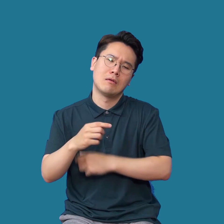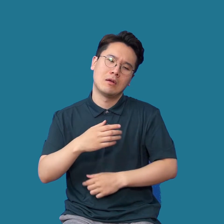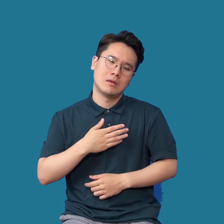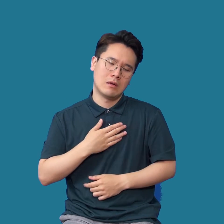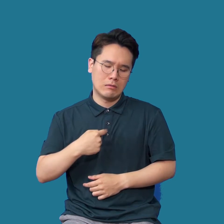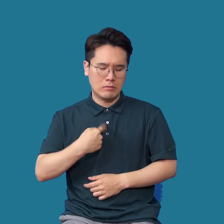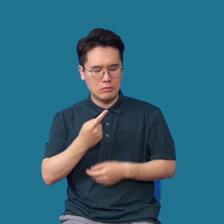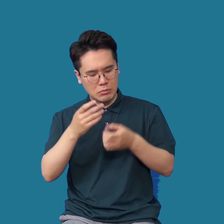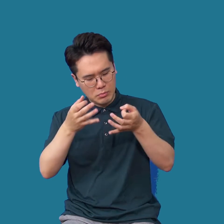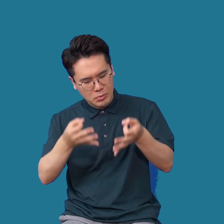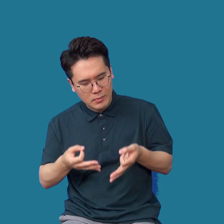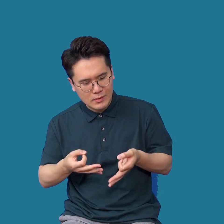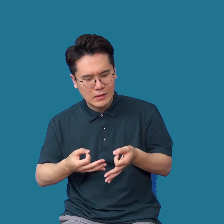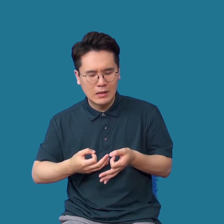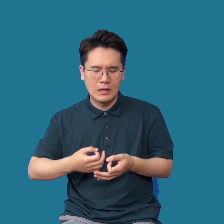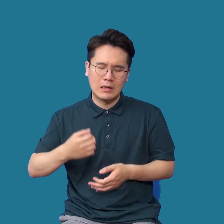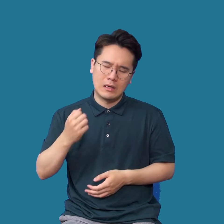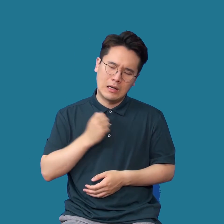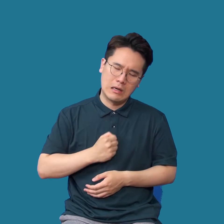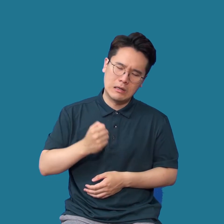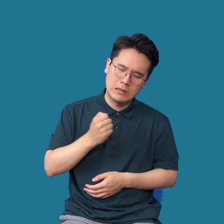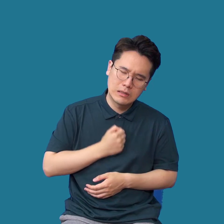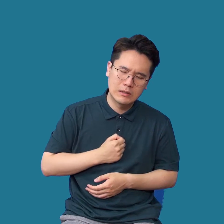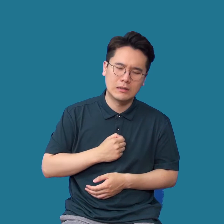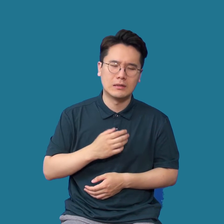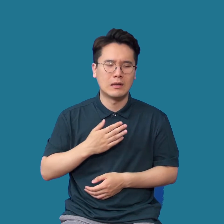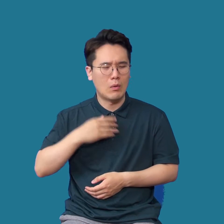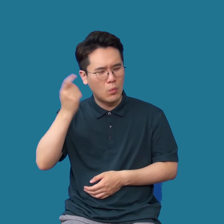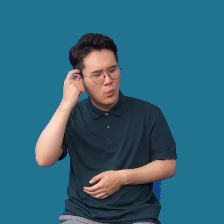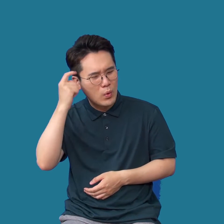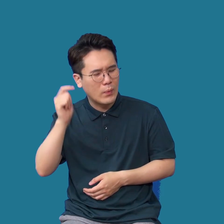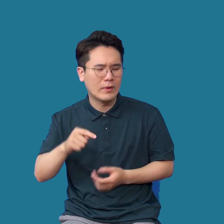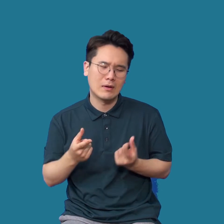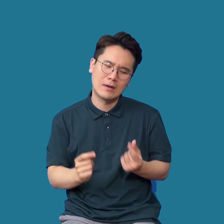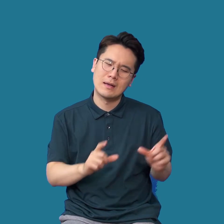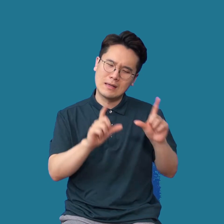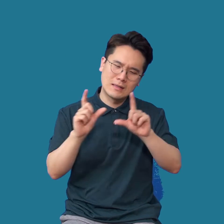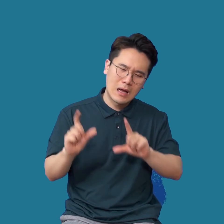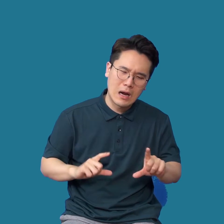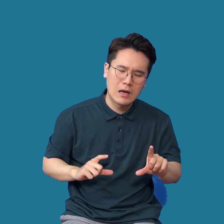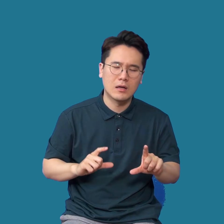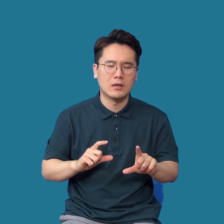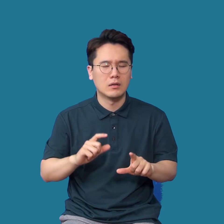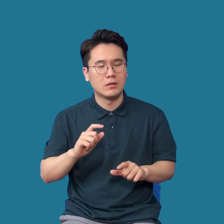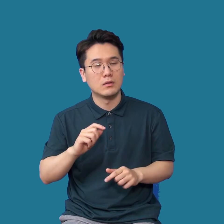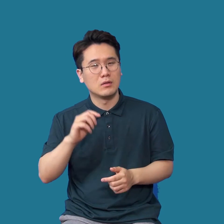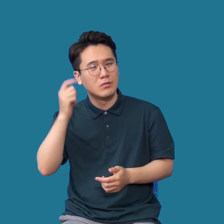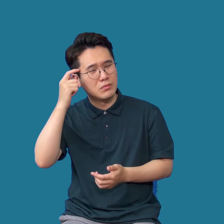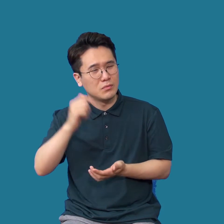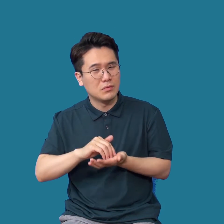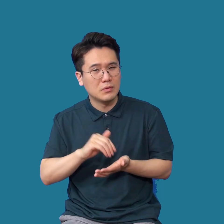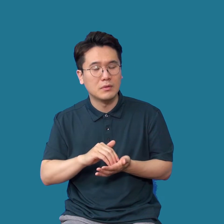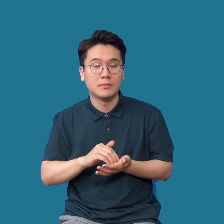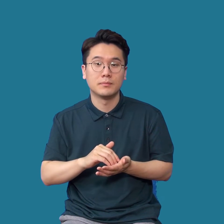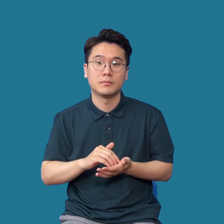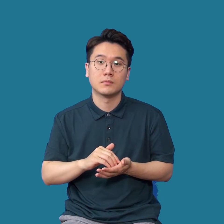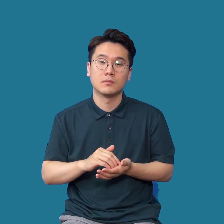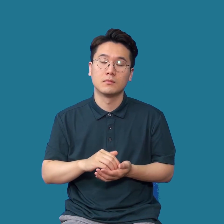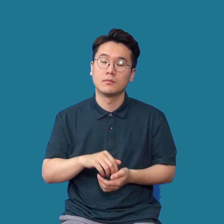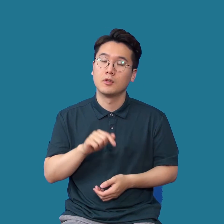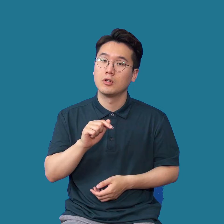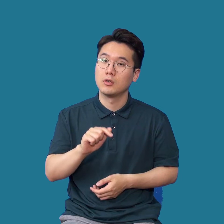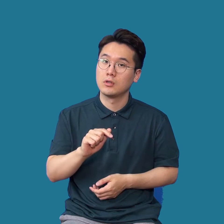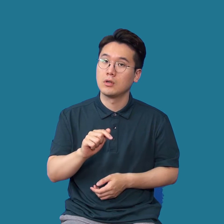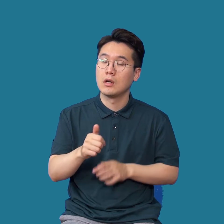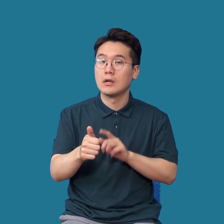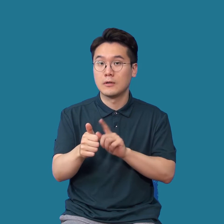질책하면서 자신을 핥히면서 살고 있었습니다. 그런 그에게 모든 죄를 이미